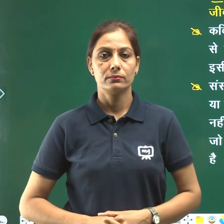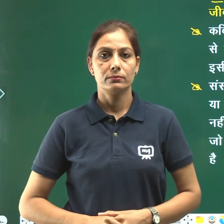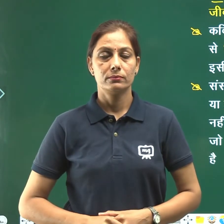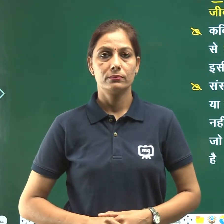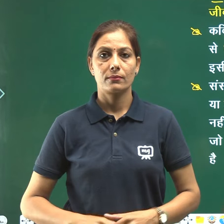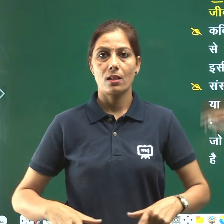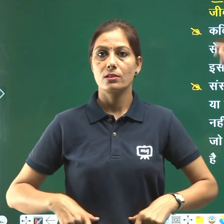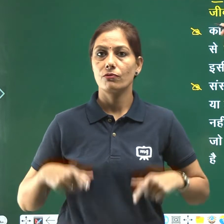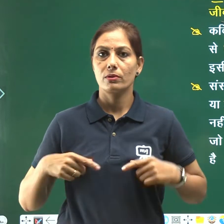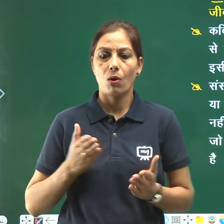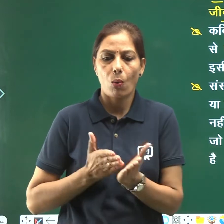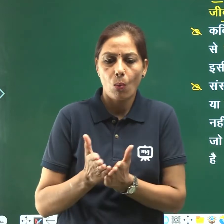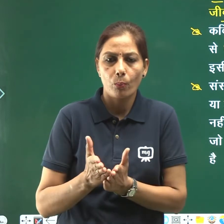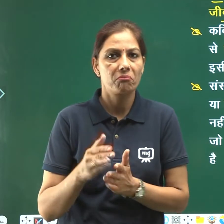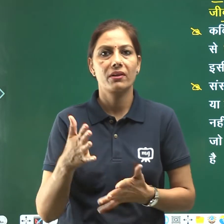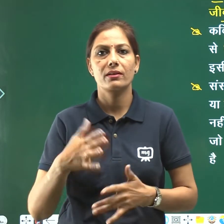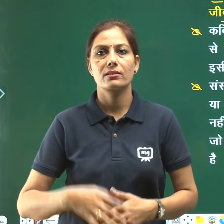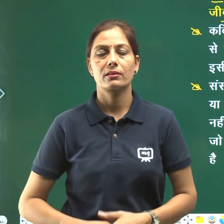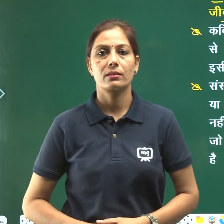जीवन यापन नहीं कर सकते।